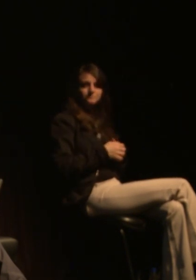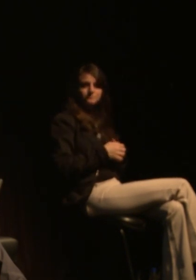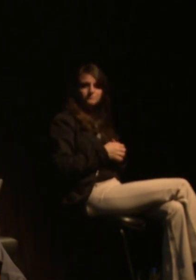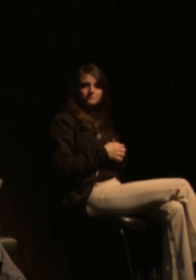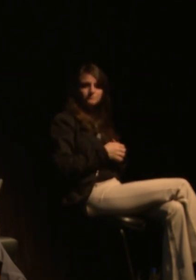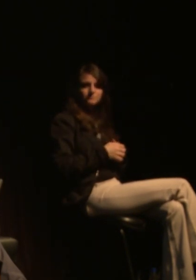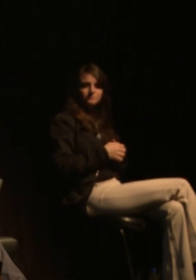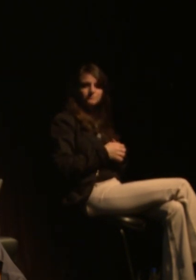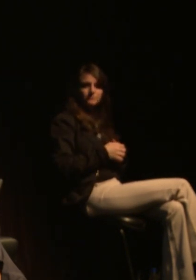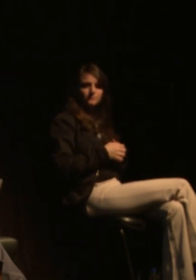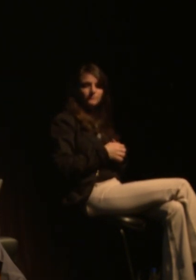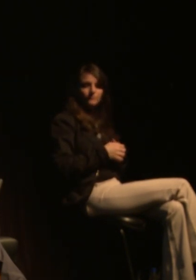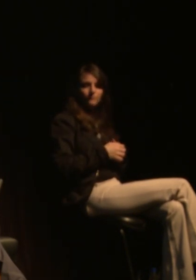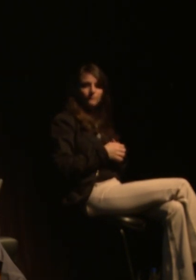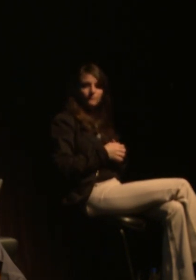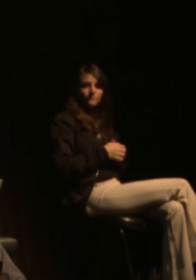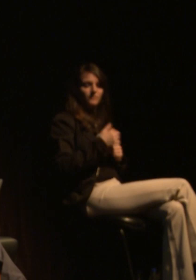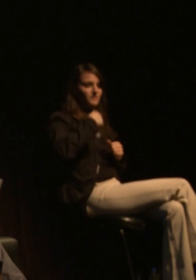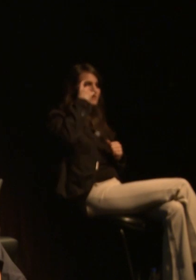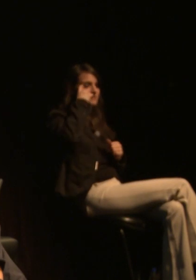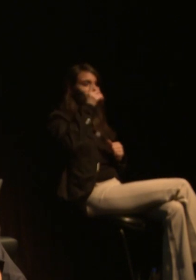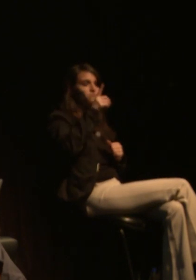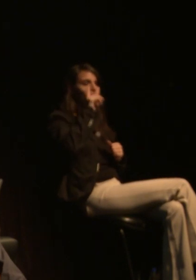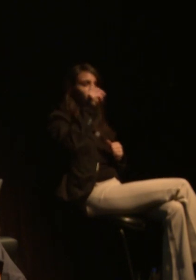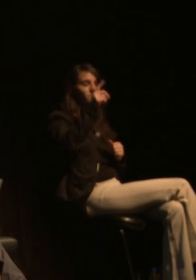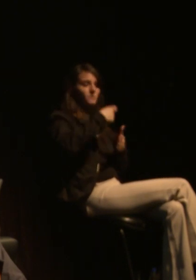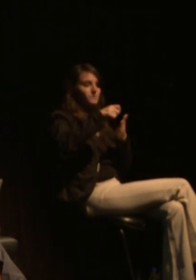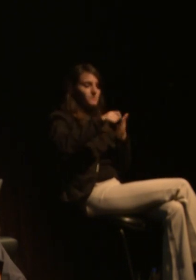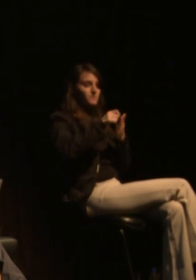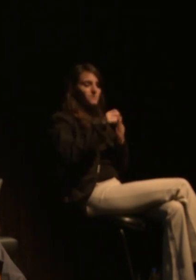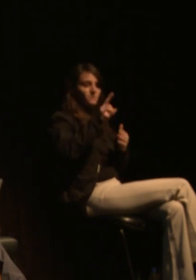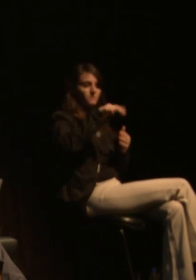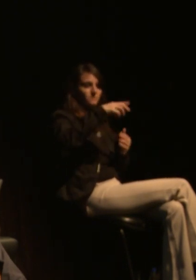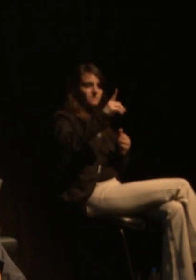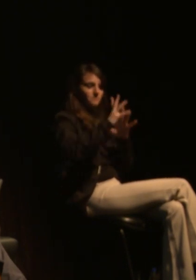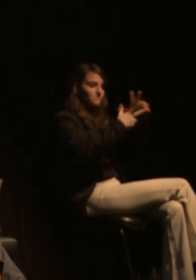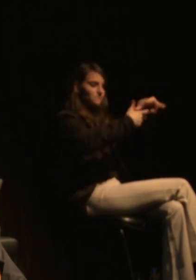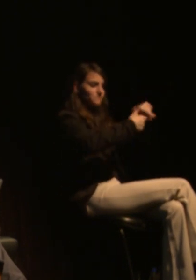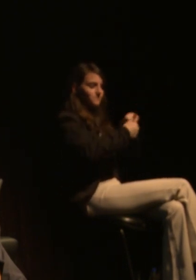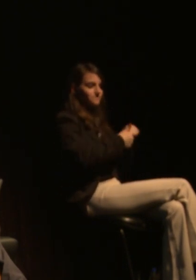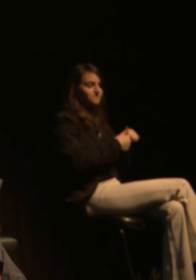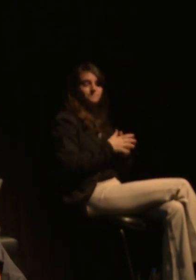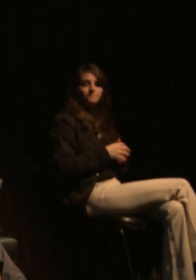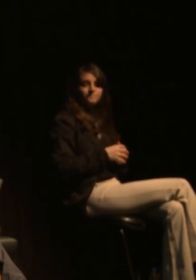coisa. No fundo, eu pensei um dia também em escrever um On the Road, não consegui.